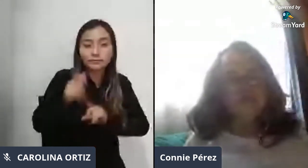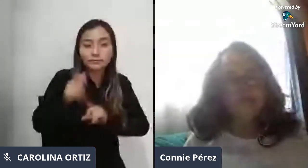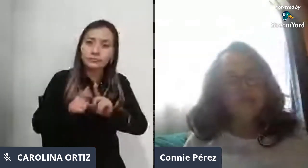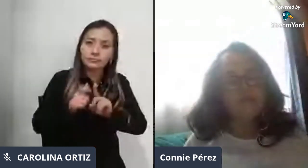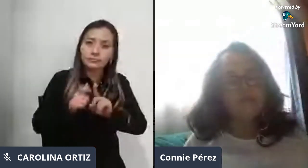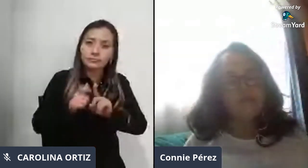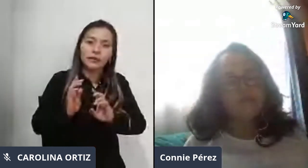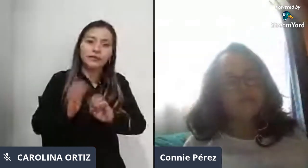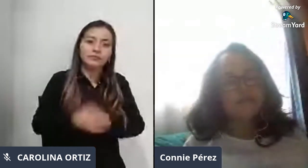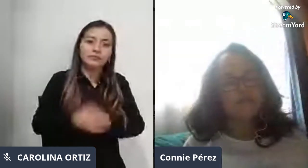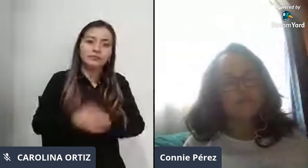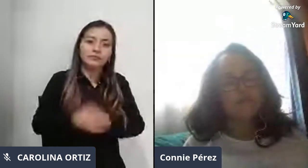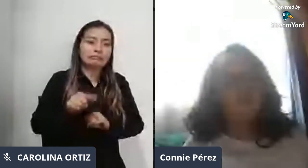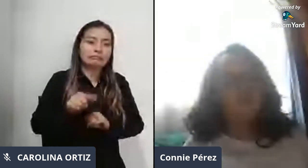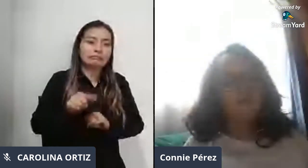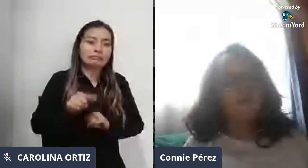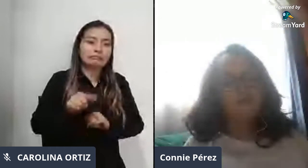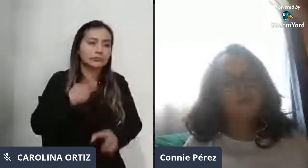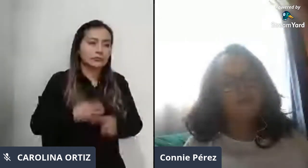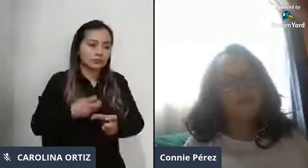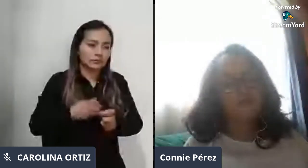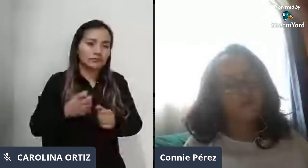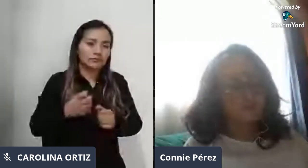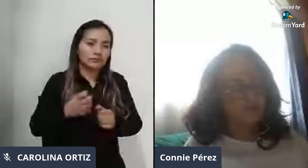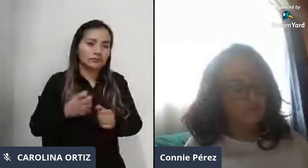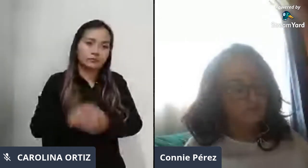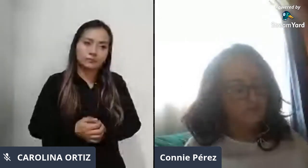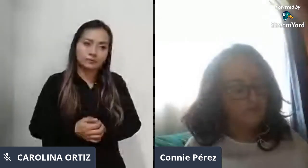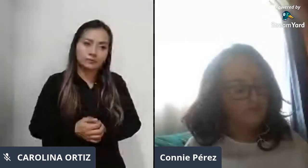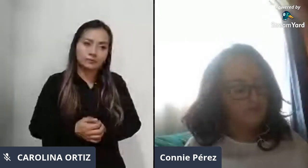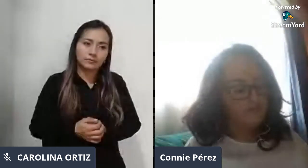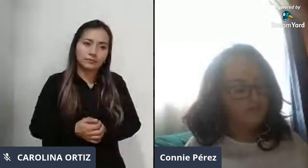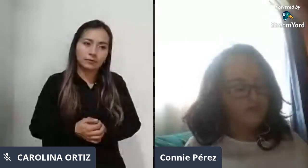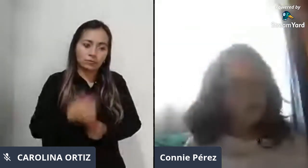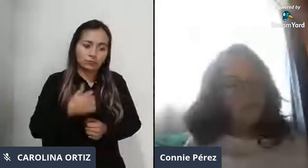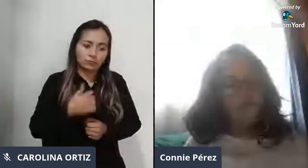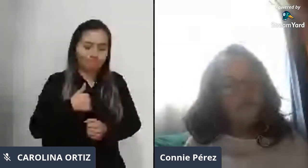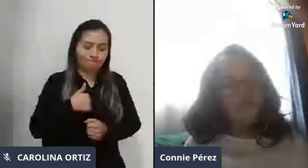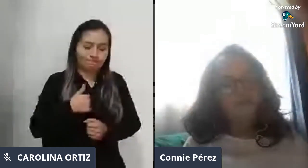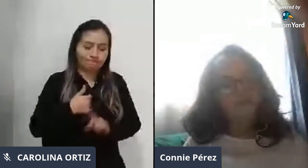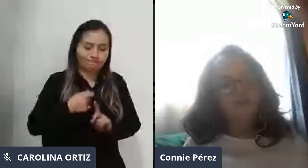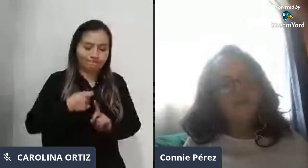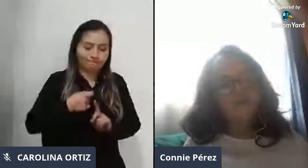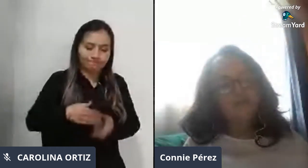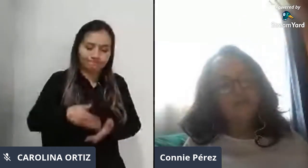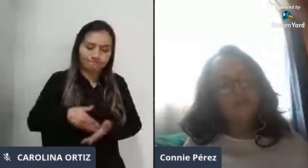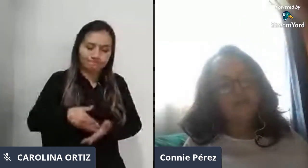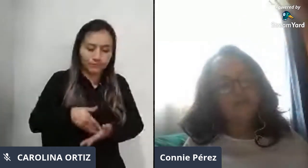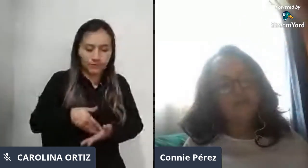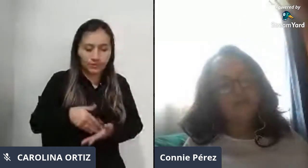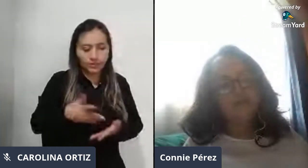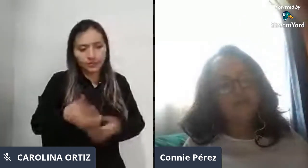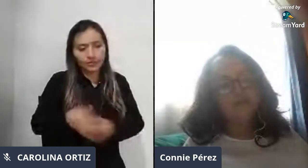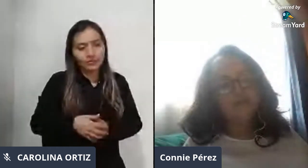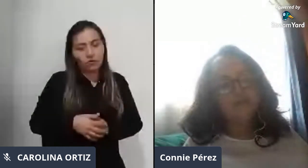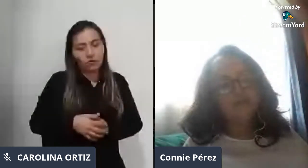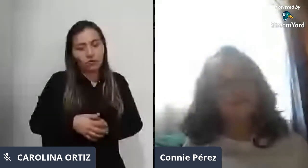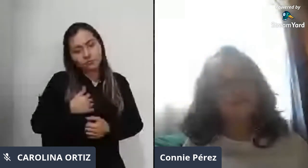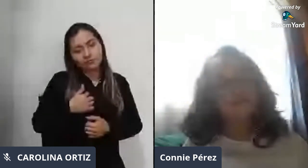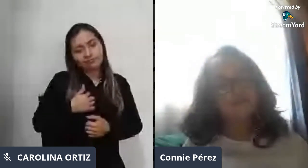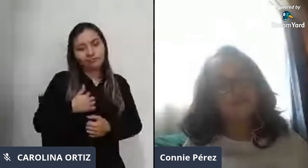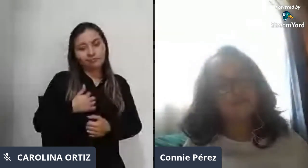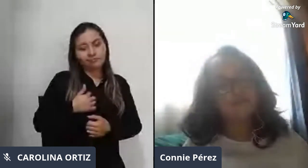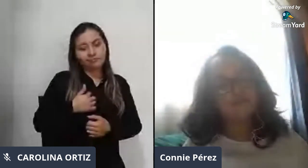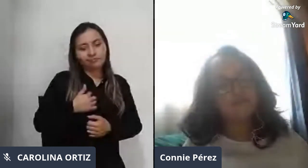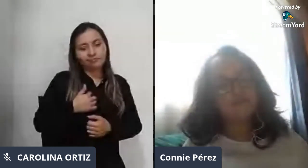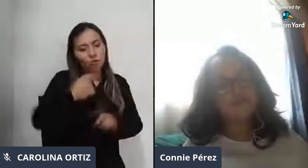es muy compleja. Y por otro lado, me asumo como, bueno, me veo como en el rol de paciente